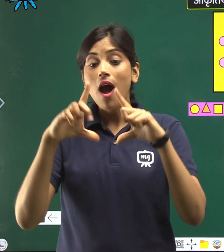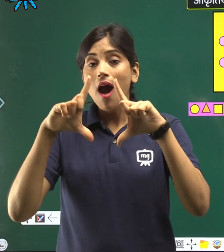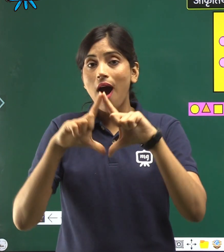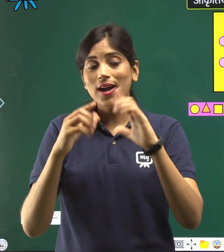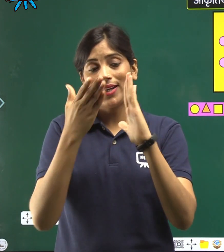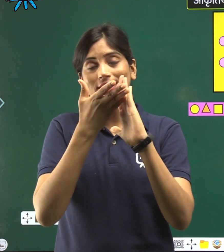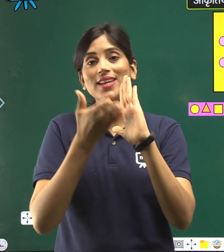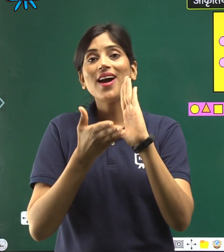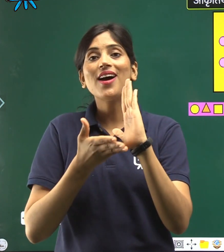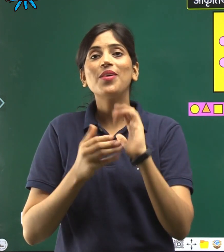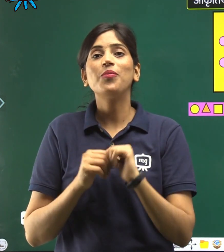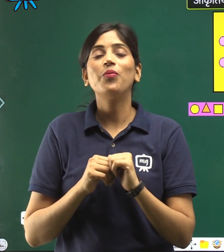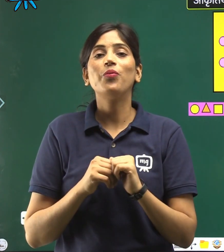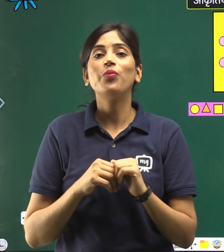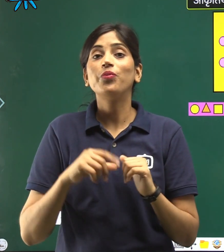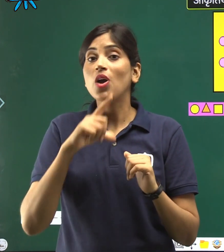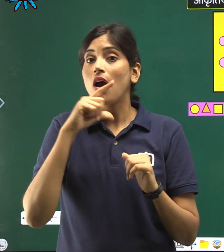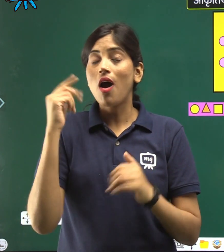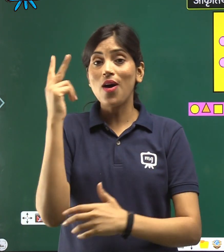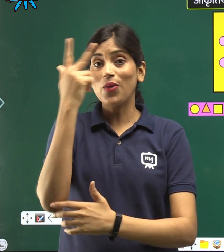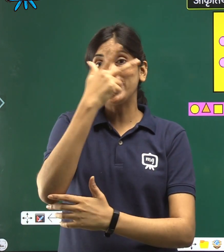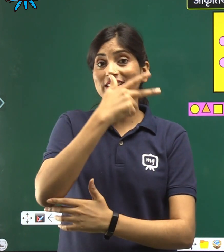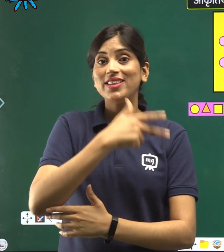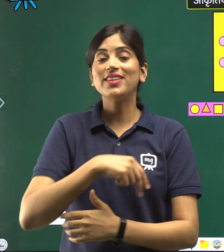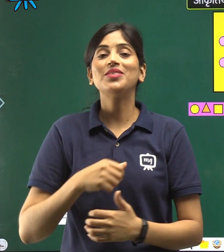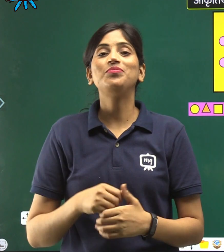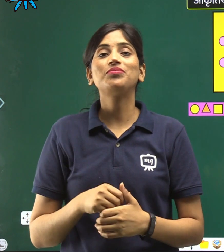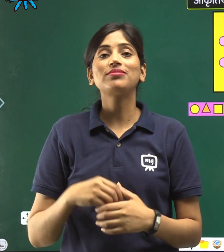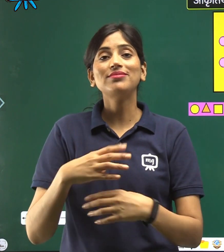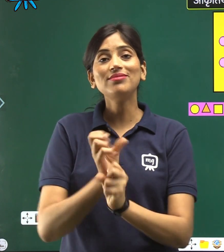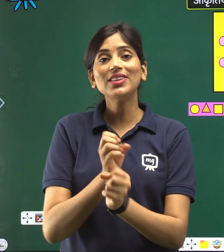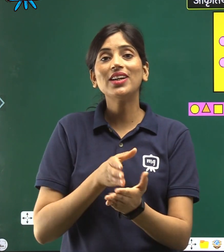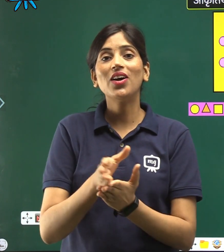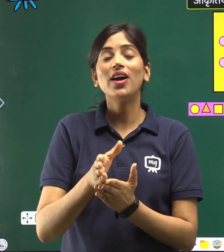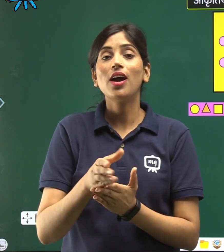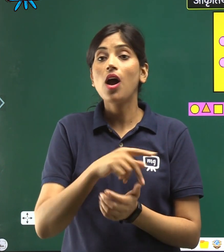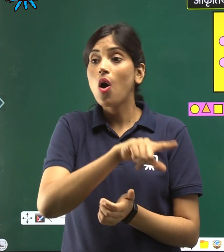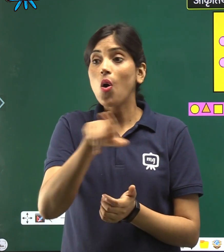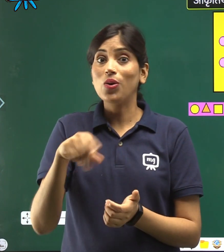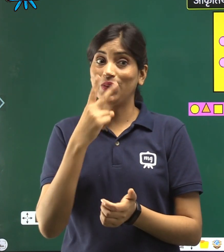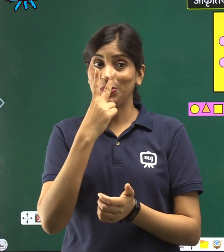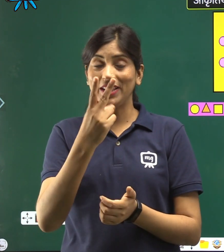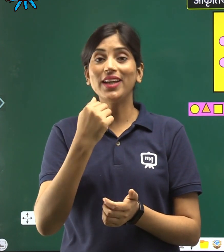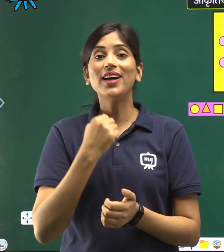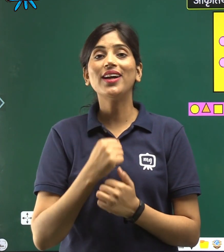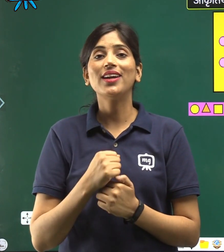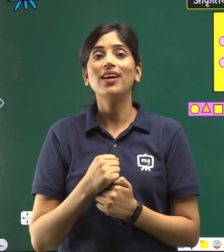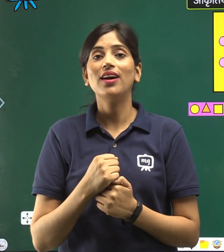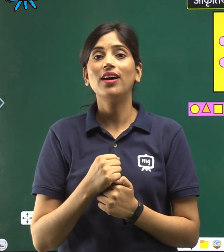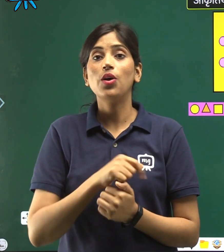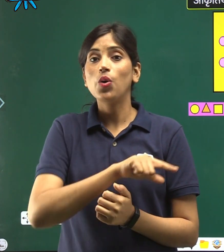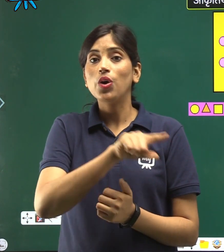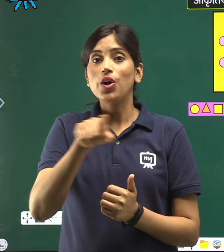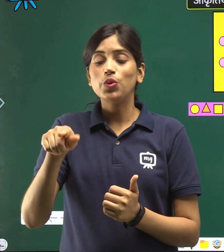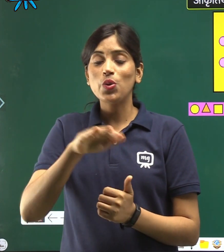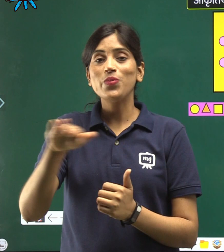आकृतियाँ और चित्र बने हुए हैं। उनको देखकर आप